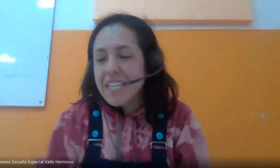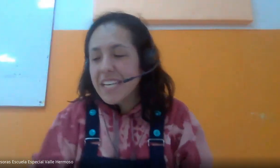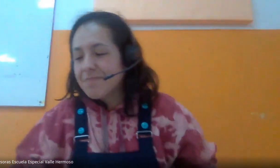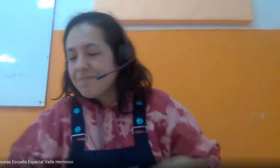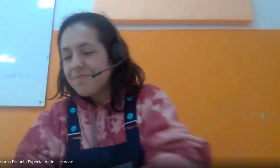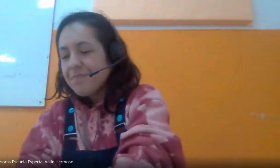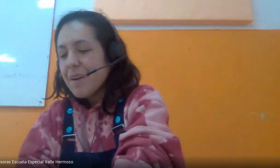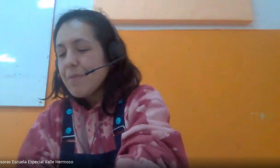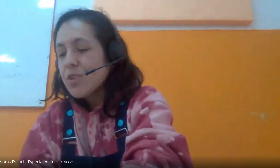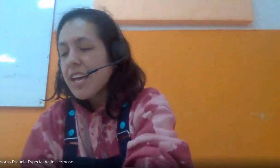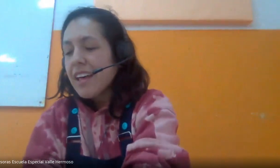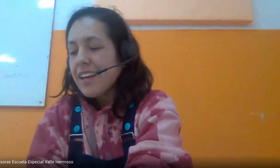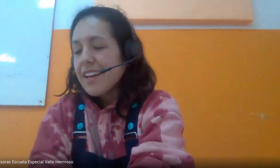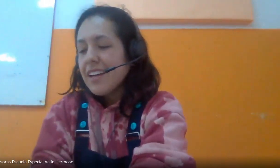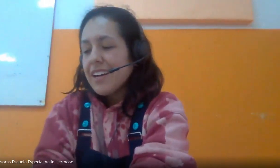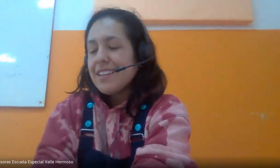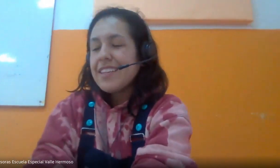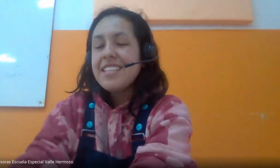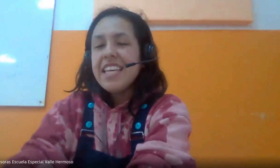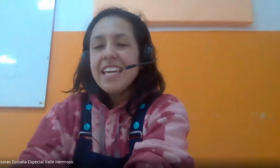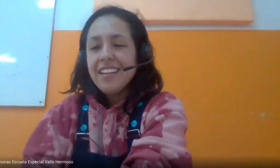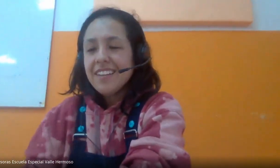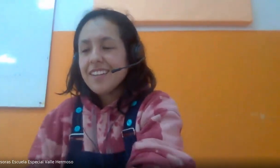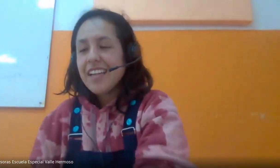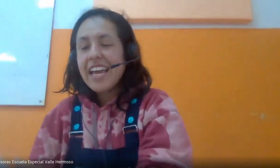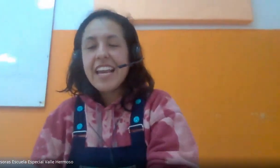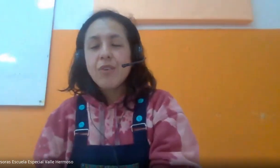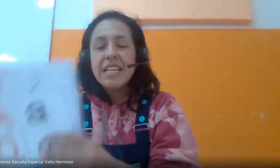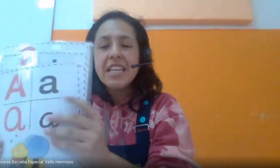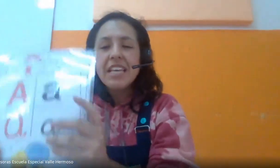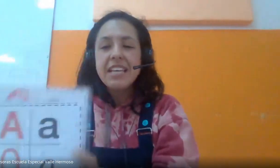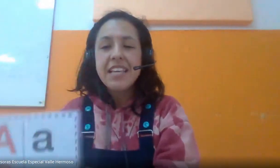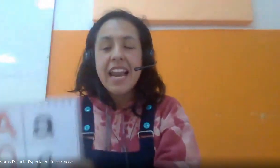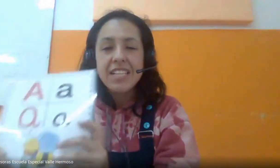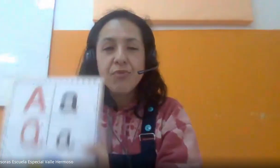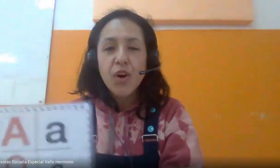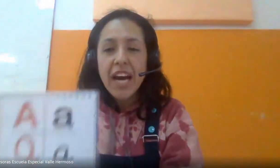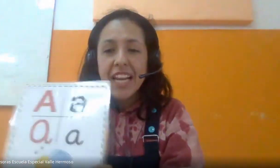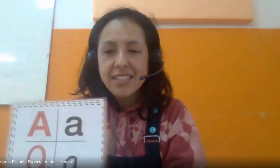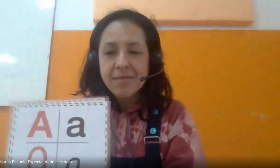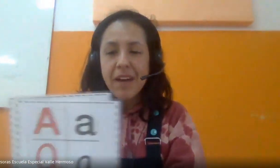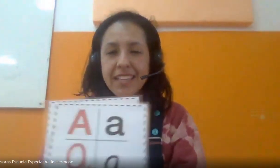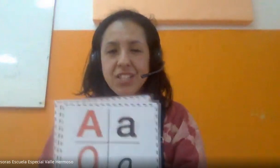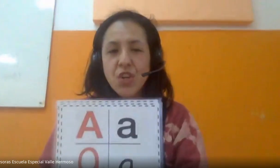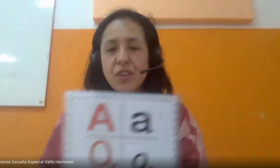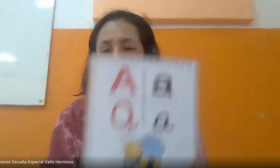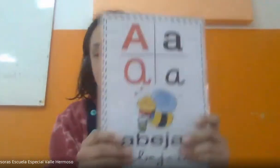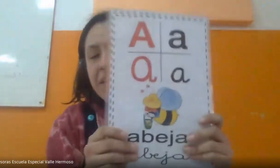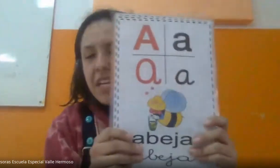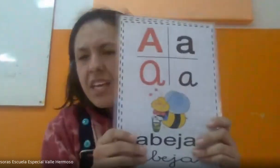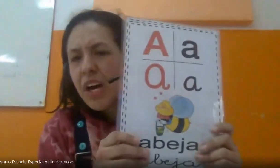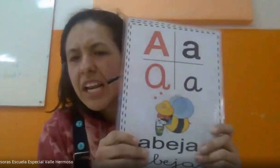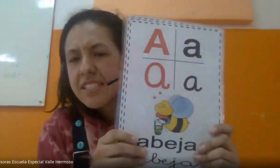miren, vamos a decir en lengua de señas las vocales. Atención, miren, ¿qué vocal es